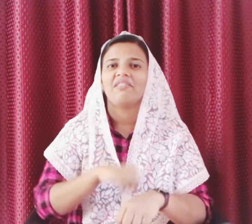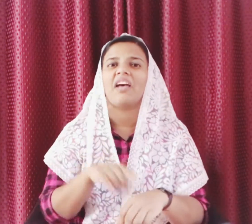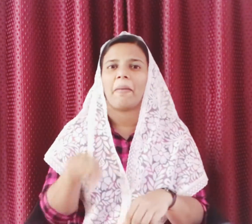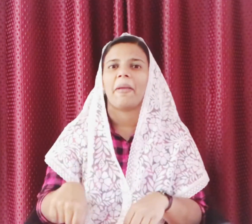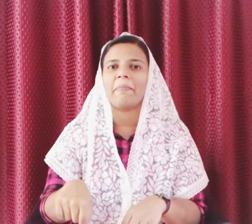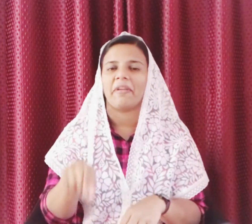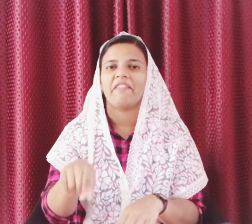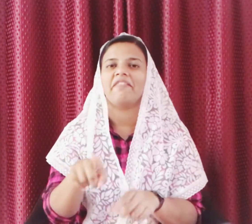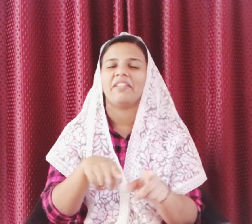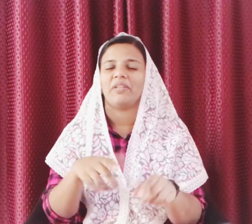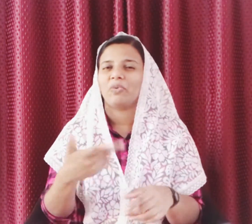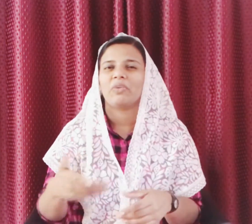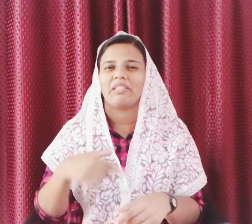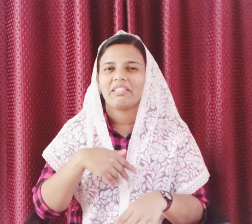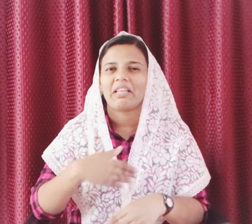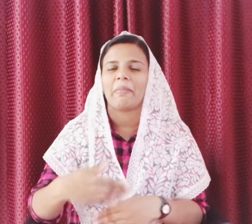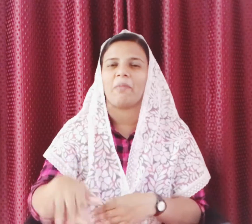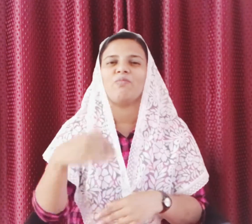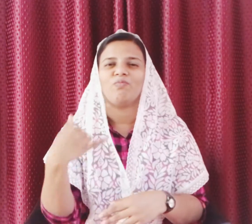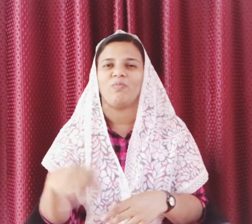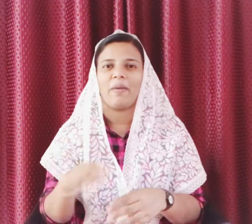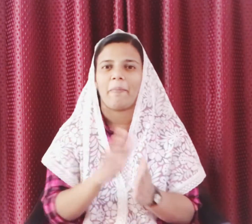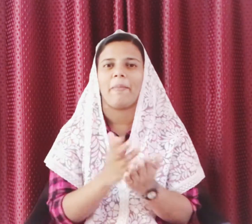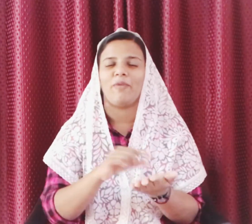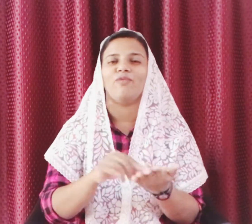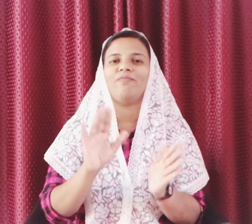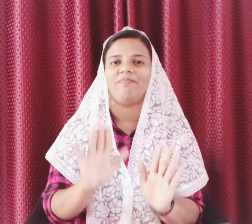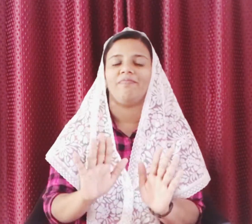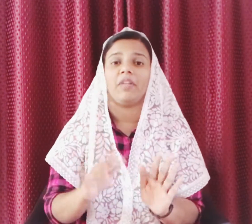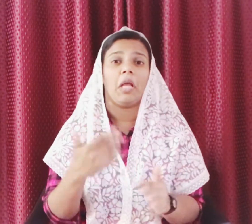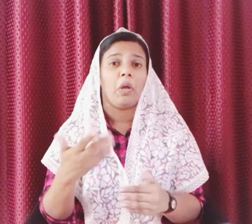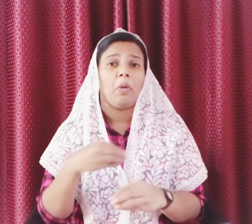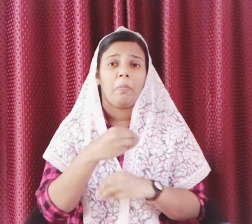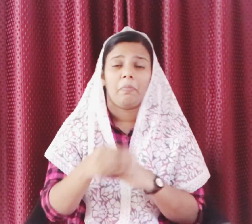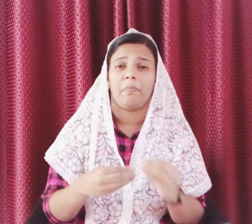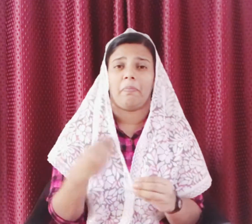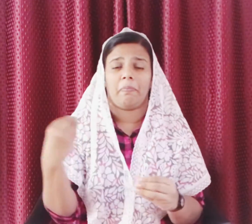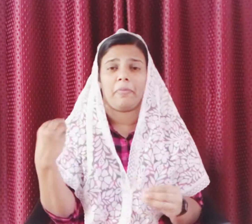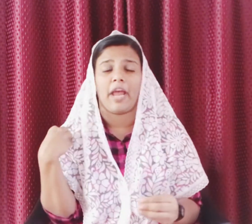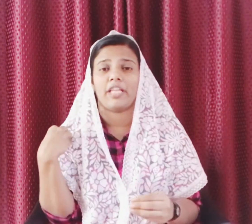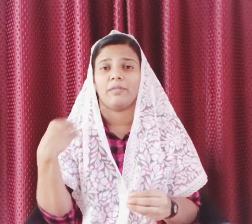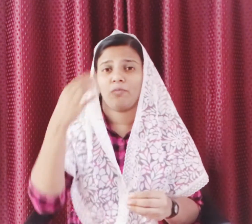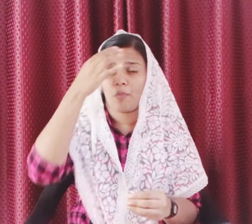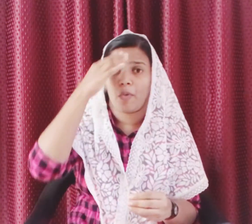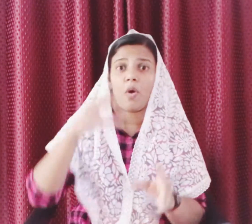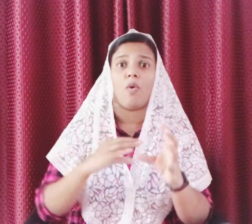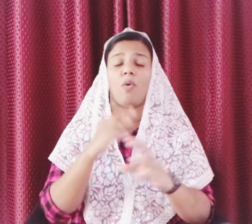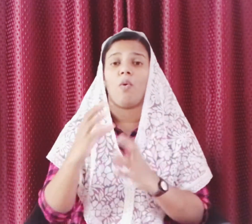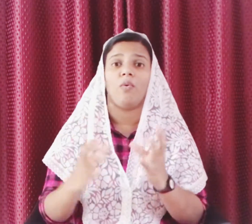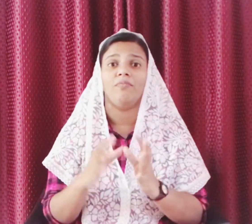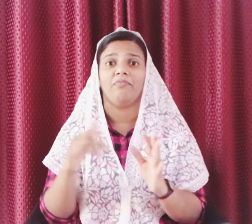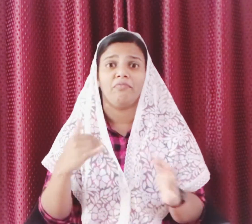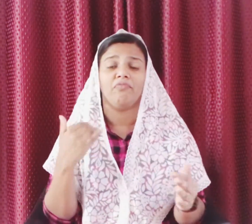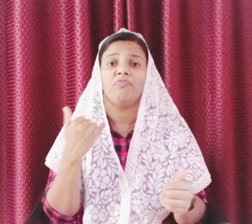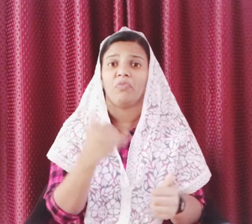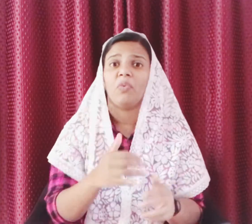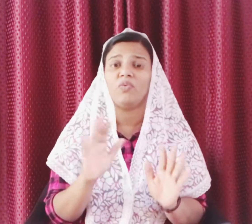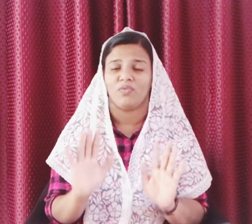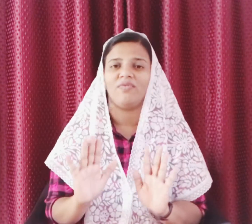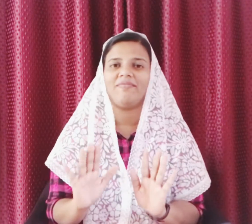കർത്താവിൻ്റെ വരവേറ്റവും സമീപിച്ചിരിക്കുന്ന സാഹചര്യമാകിയാൽ, പ്രിയപ്പെട്ടവരെ, പലവിധത്തിലുള്ള പ്രയാസങ്ങൾ, പ്രശ്നങ്ങൾ ലോകത്തിൽ അഭിമുഖീകരിക്കാനായിട്ടുണ്ട്.